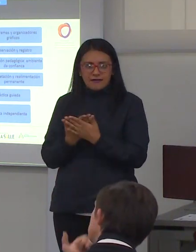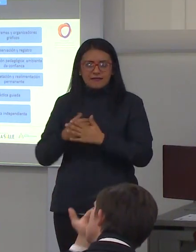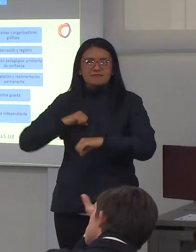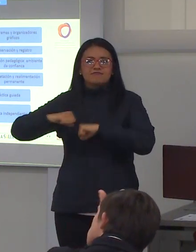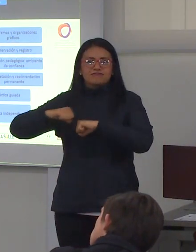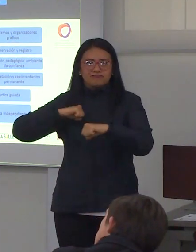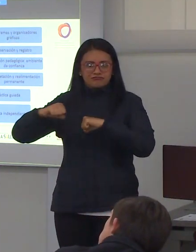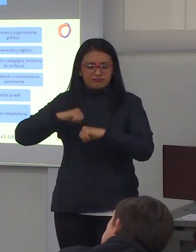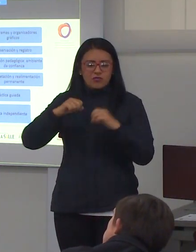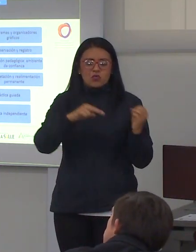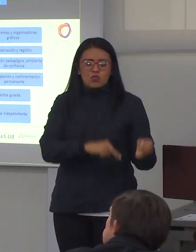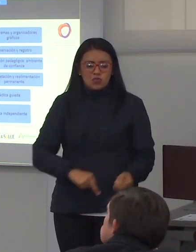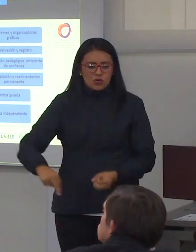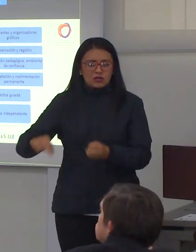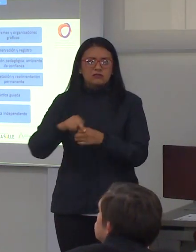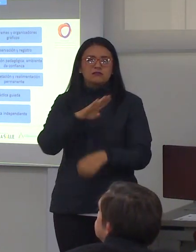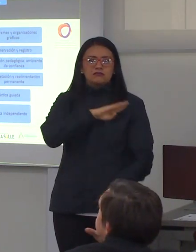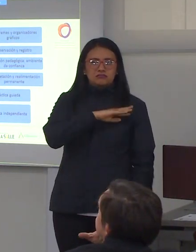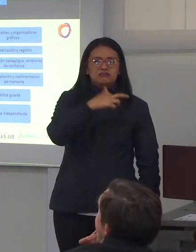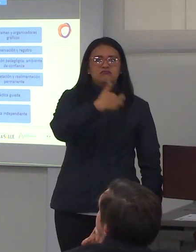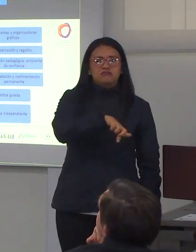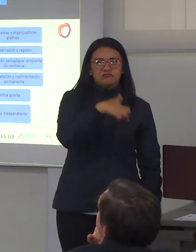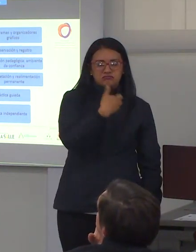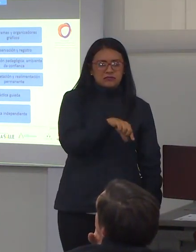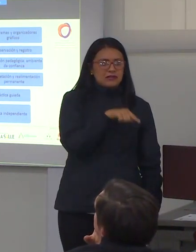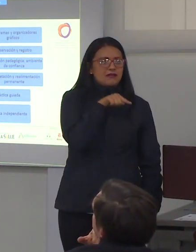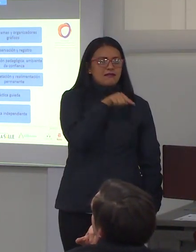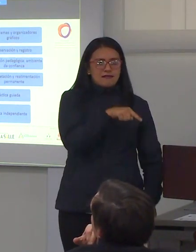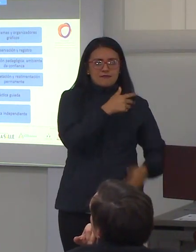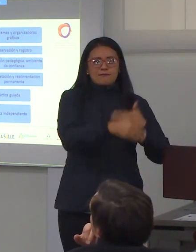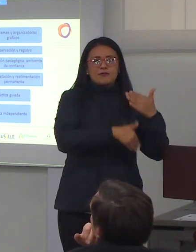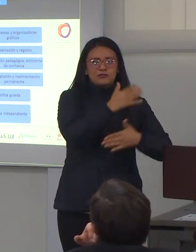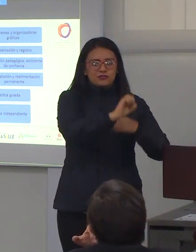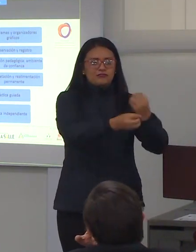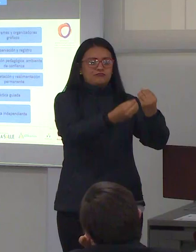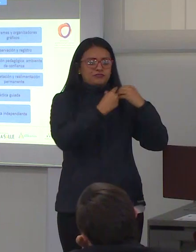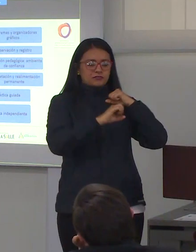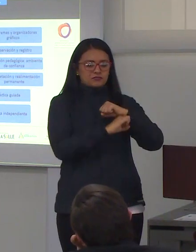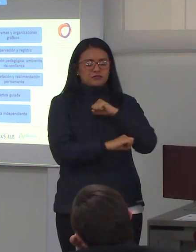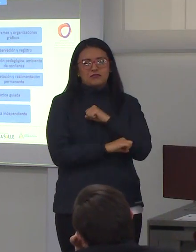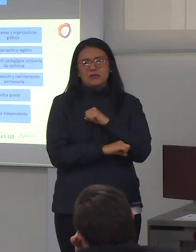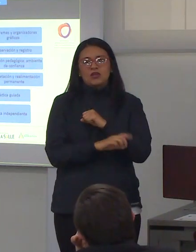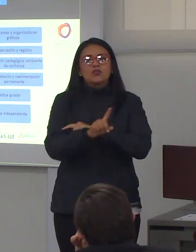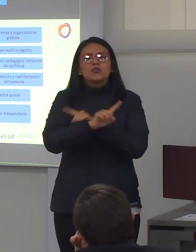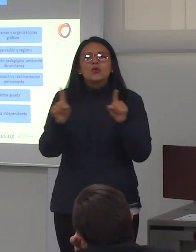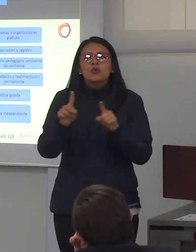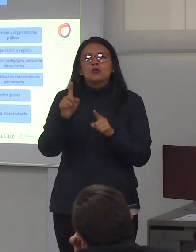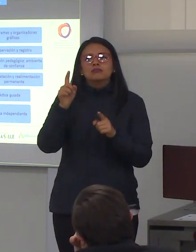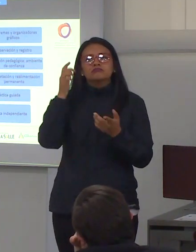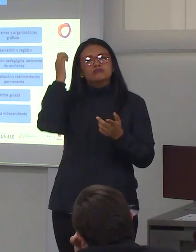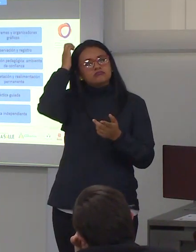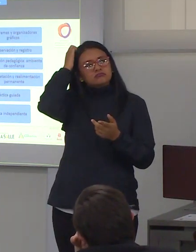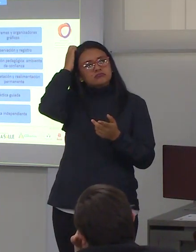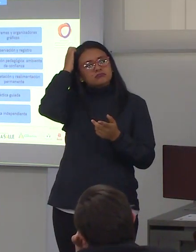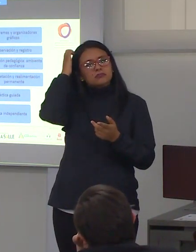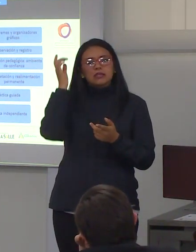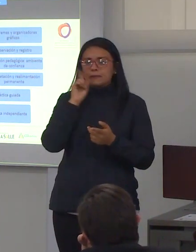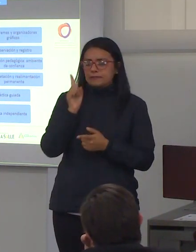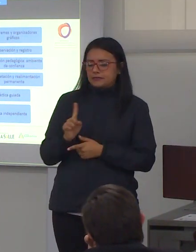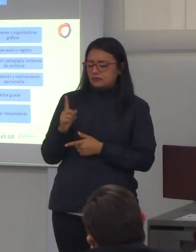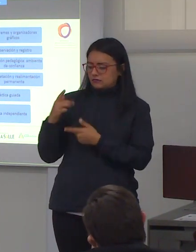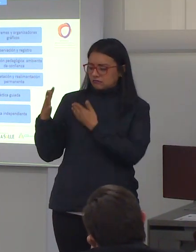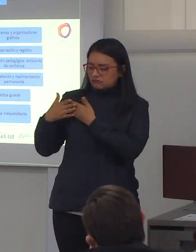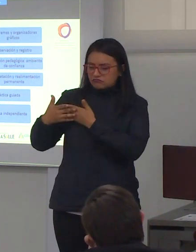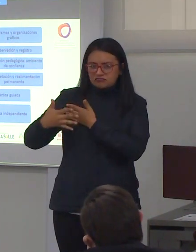ha hecho la educación básica y media digamos en ese proceso porque no podemos entonces desconocer esa